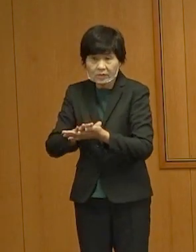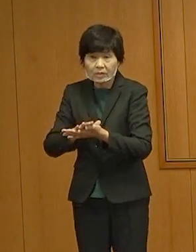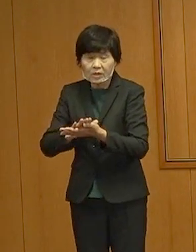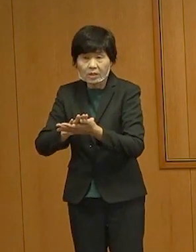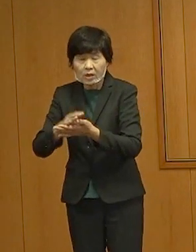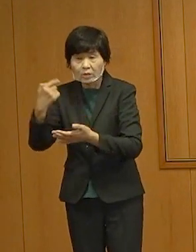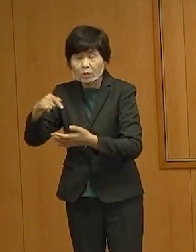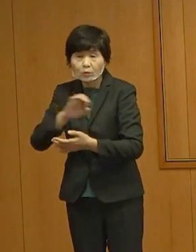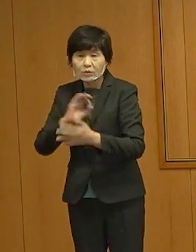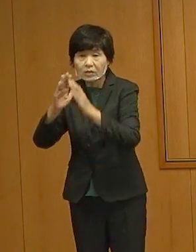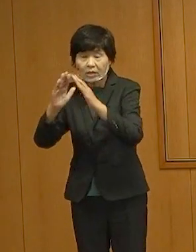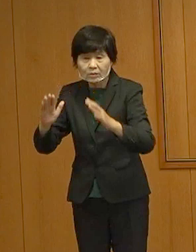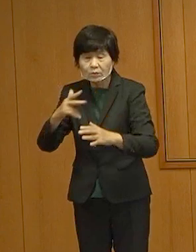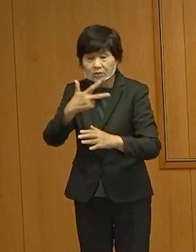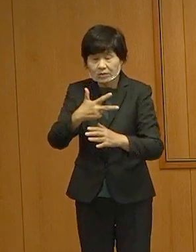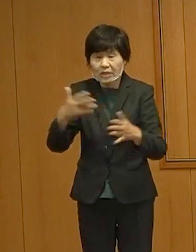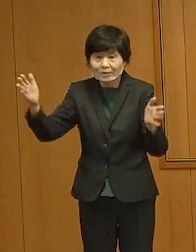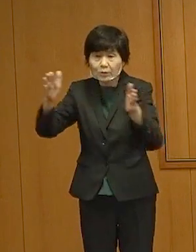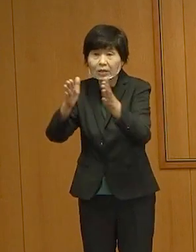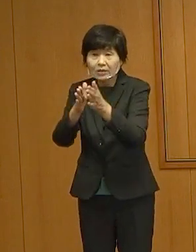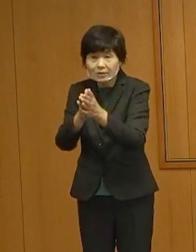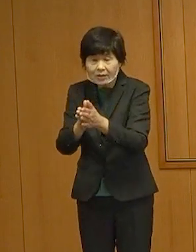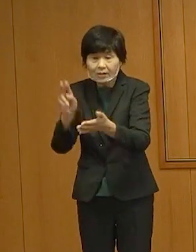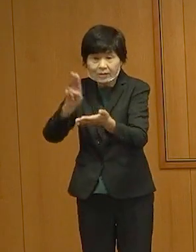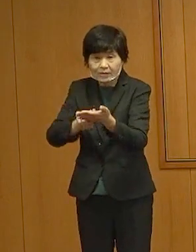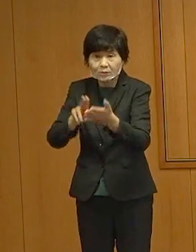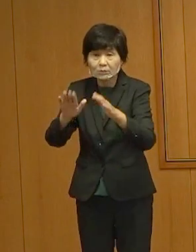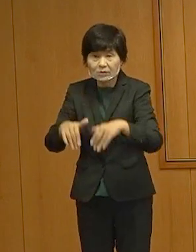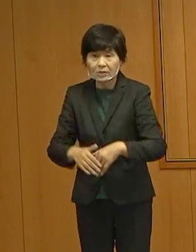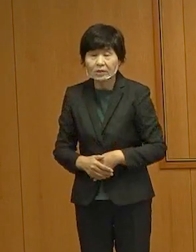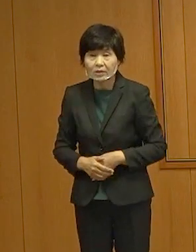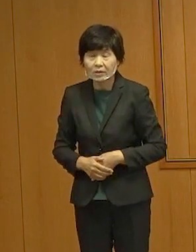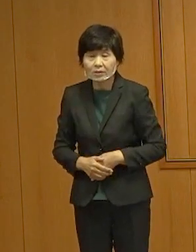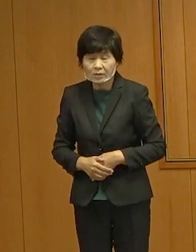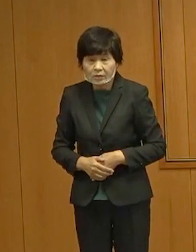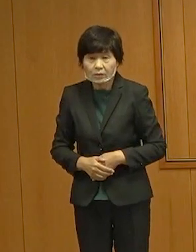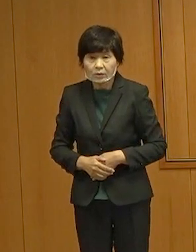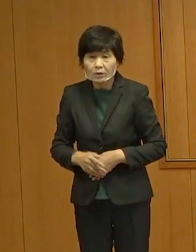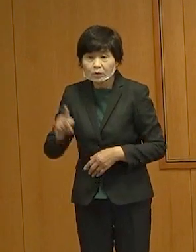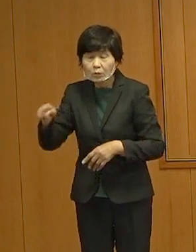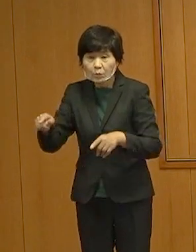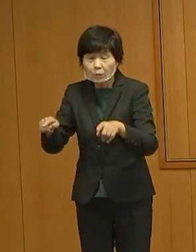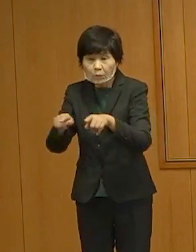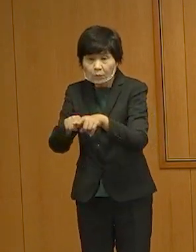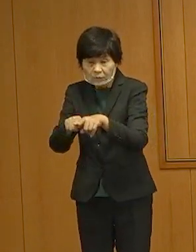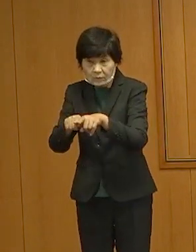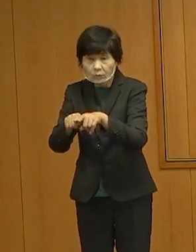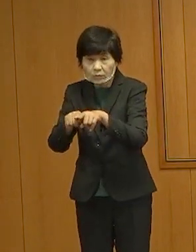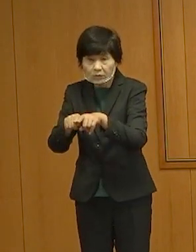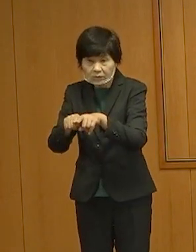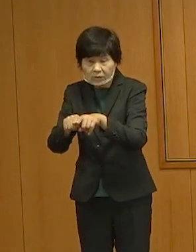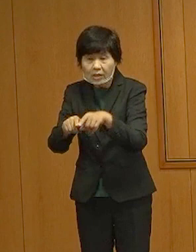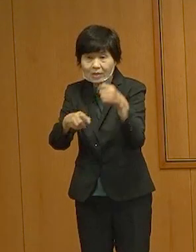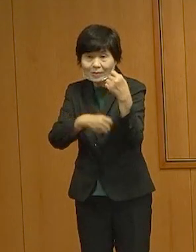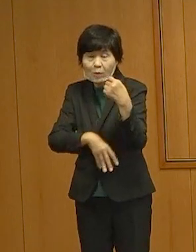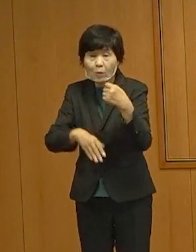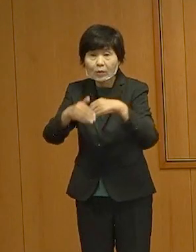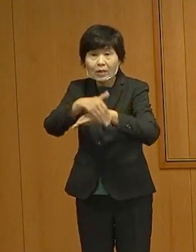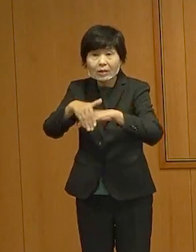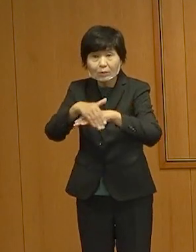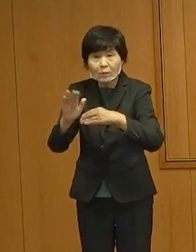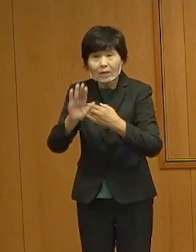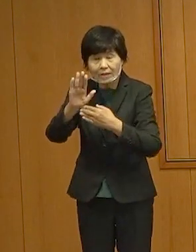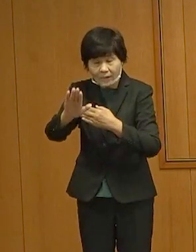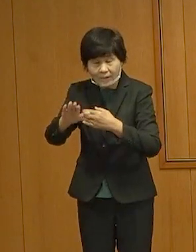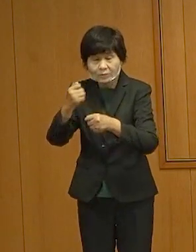決定をさせていただいた。まあ、そのことによって、基本計画 を今から作っていこうという方針にな